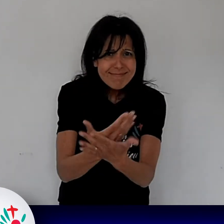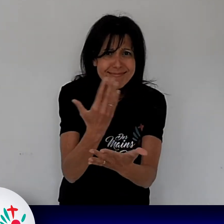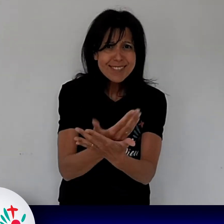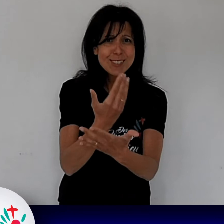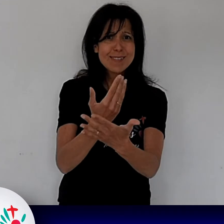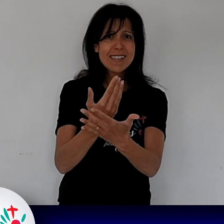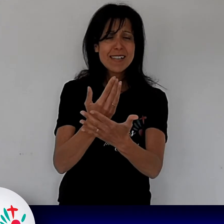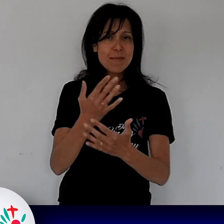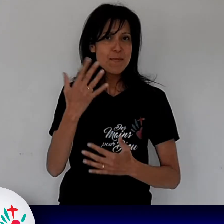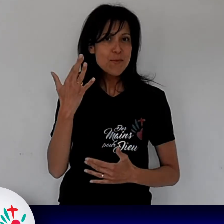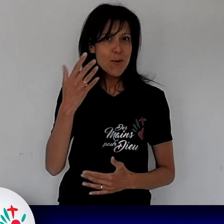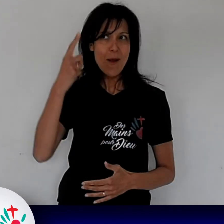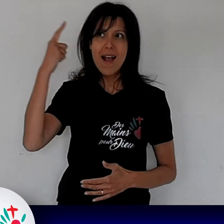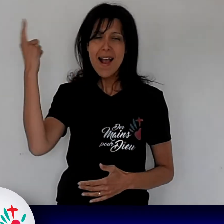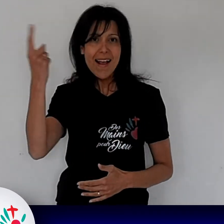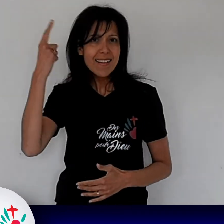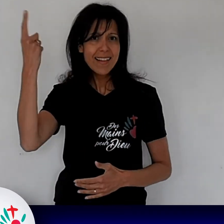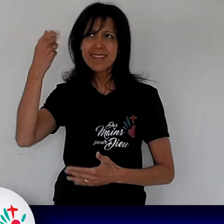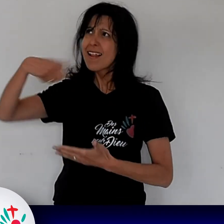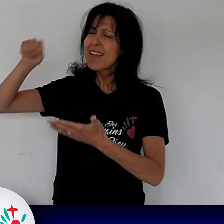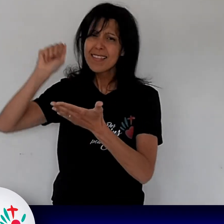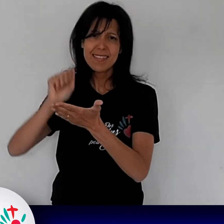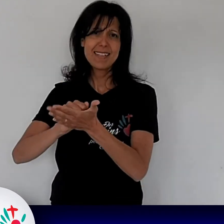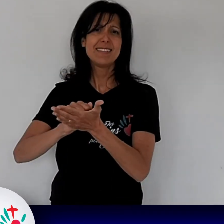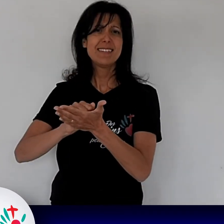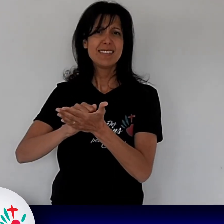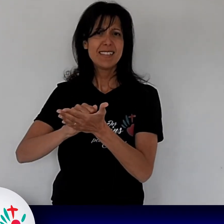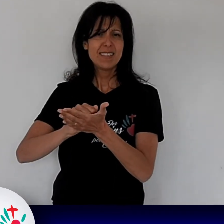décidé que cette souffrance a un temps.